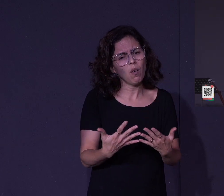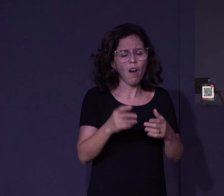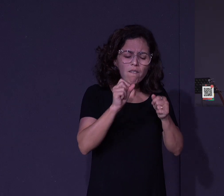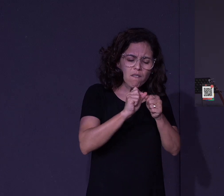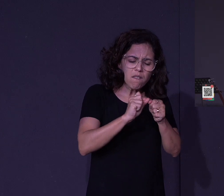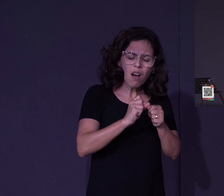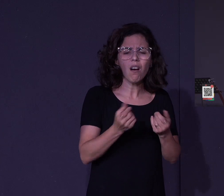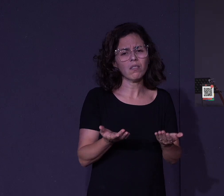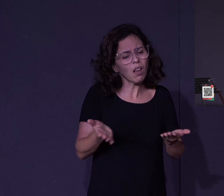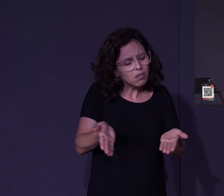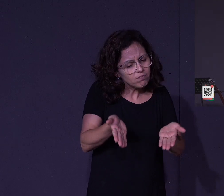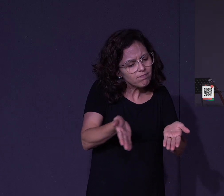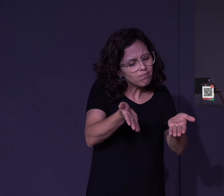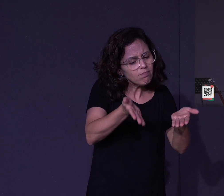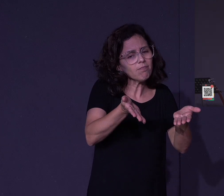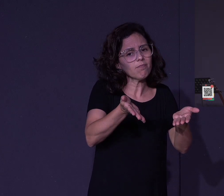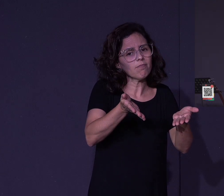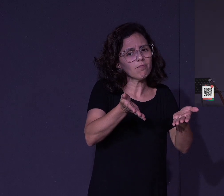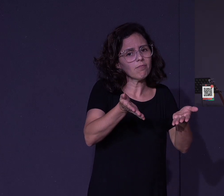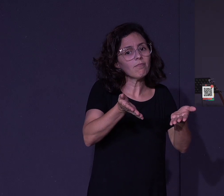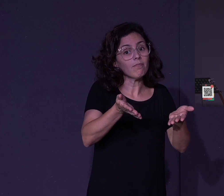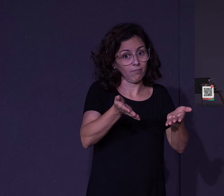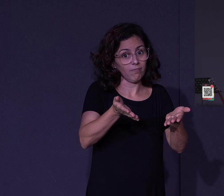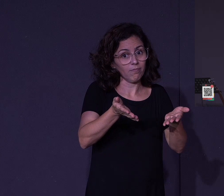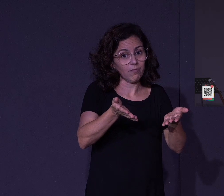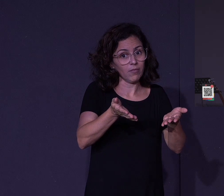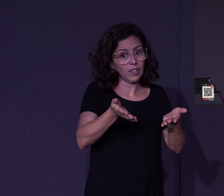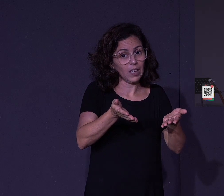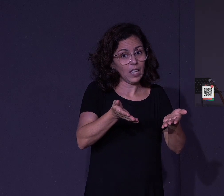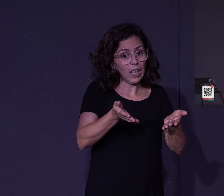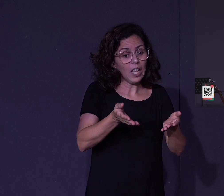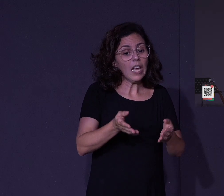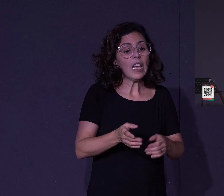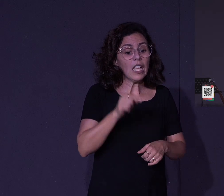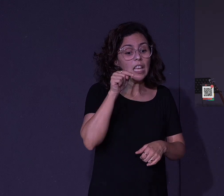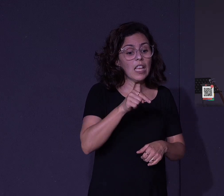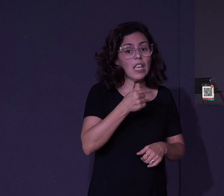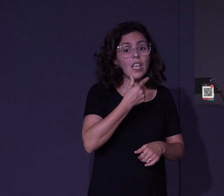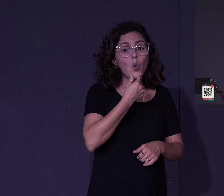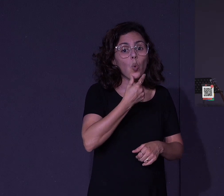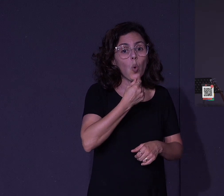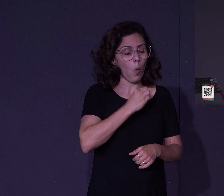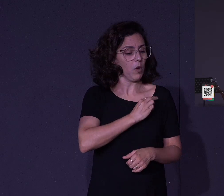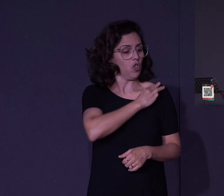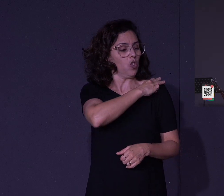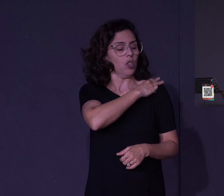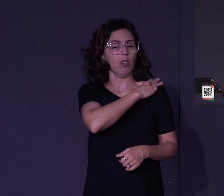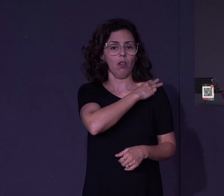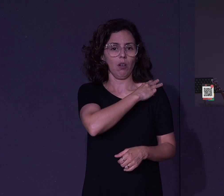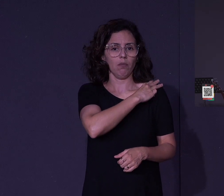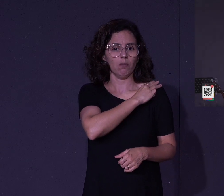no cronograma divino, a lepra foi retirada. Jesus se encontra primeiro com a